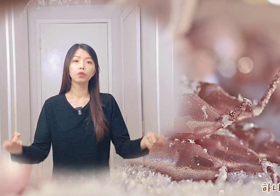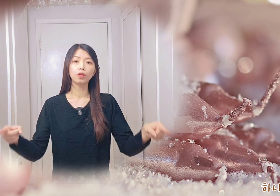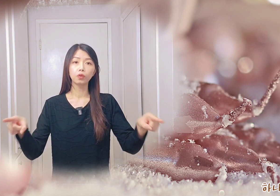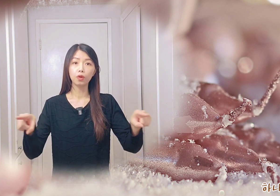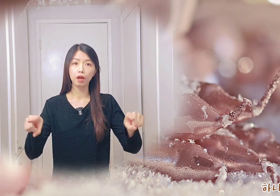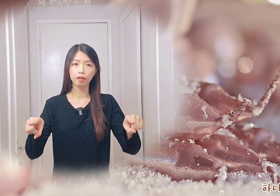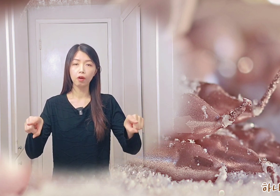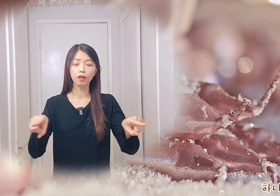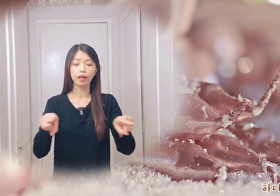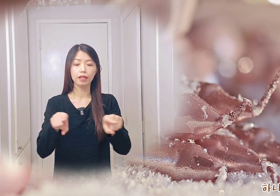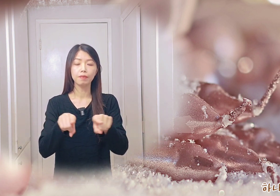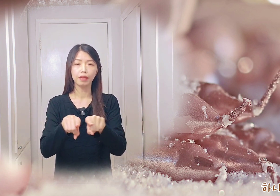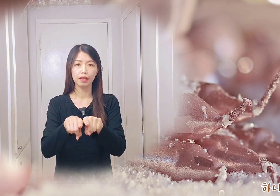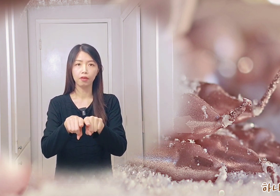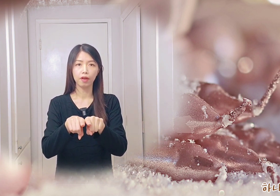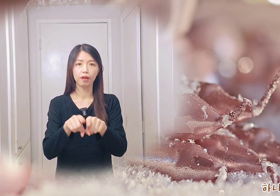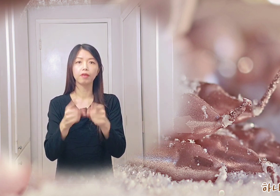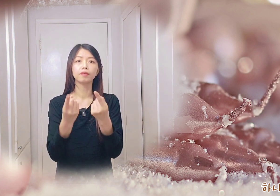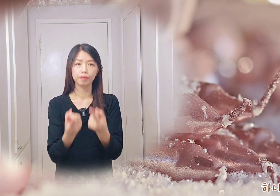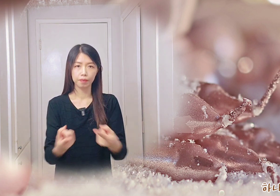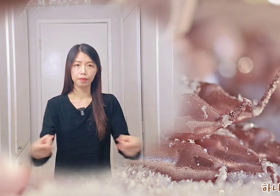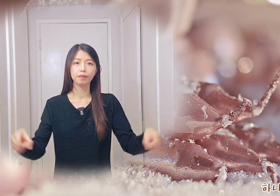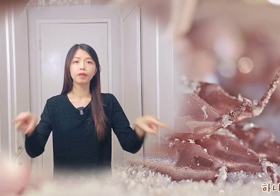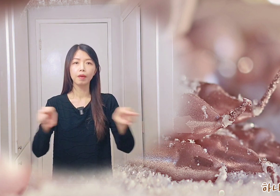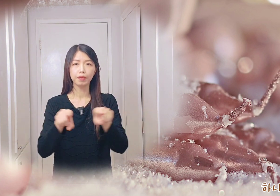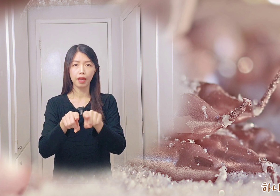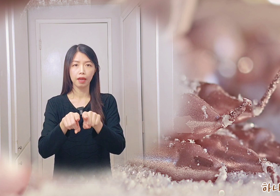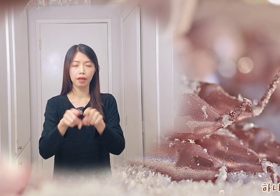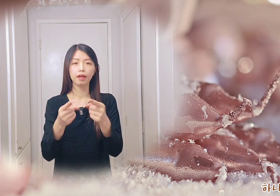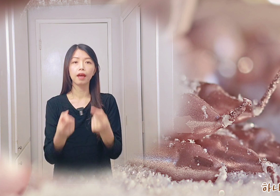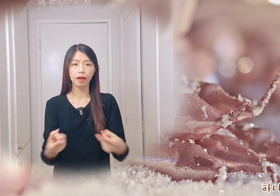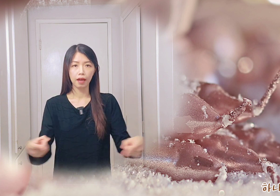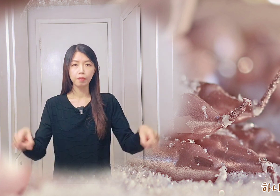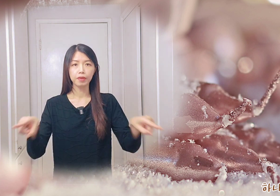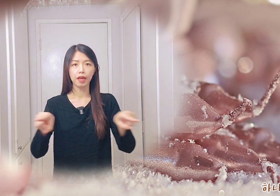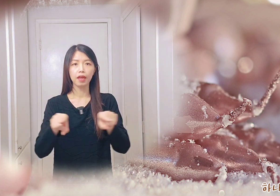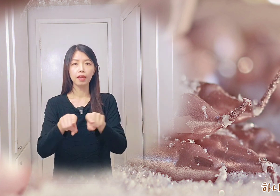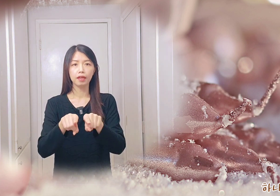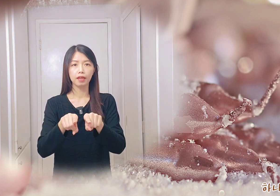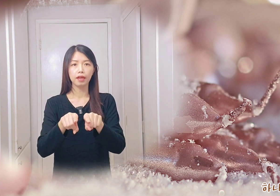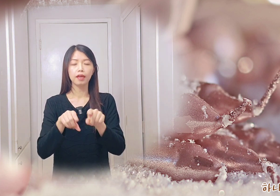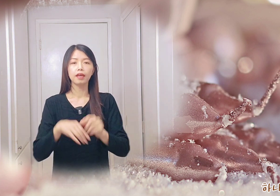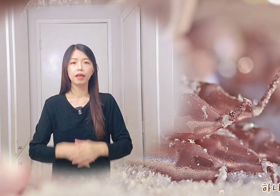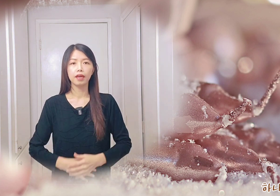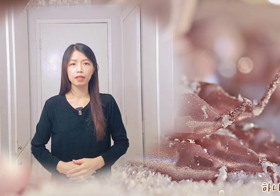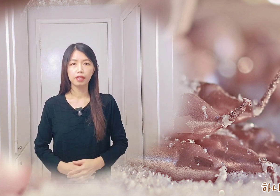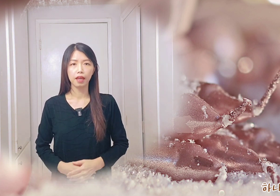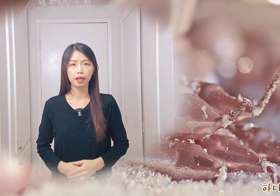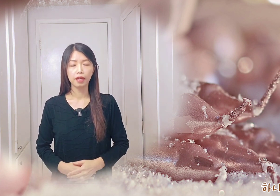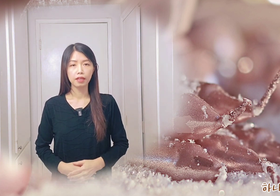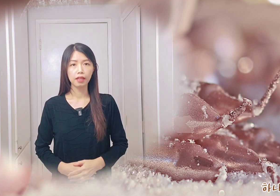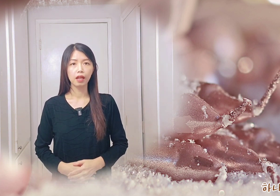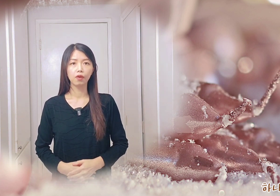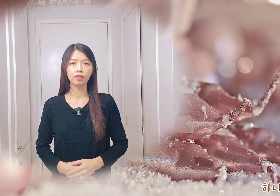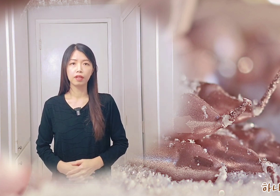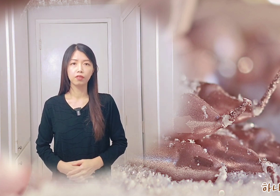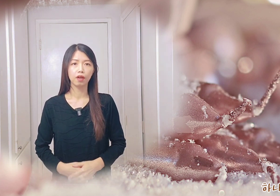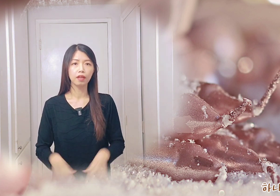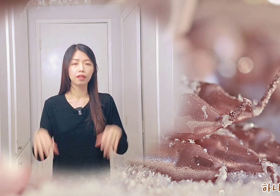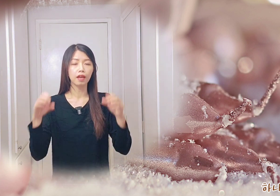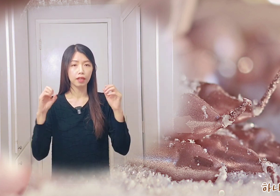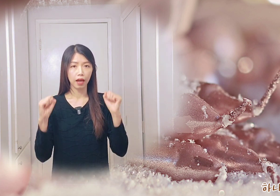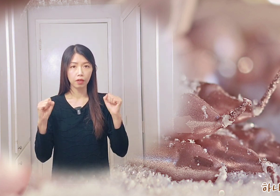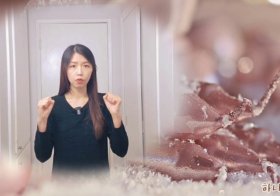나갔다가 손을 돌려서 다시 만나는 거예요. 함께. 함께. 계시네. 계시다라고 한